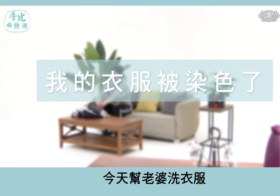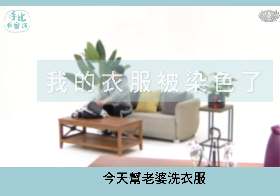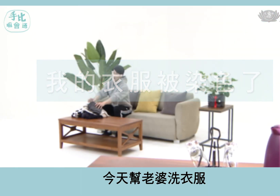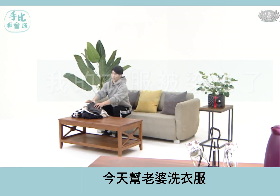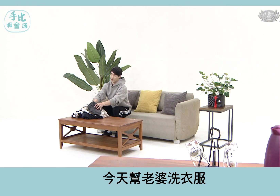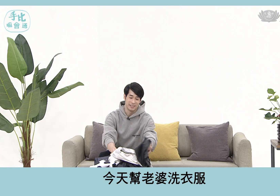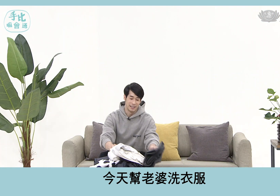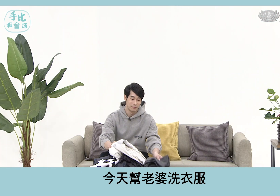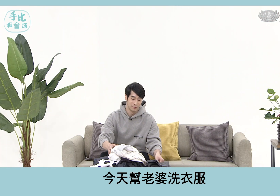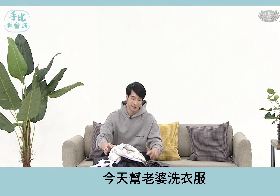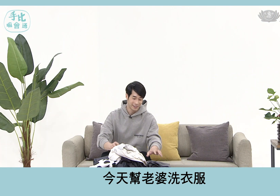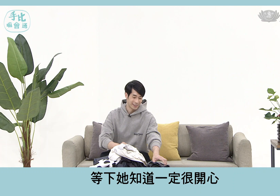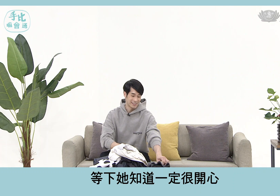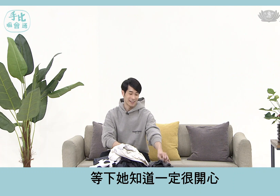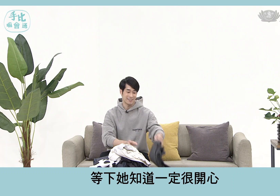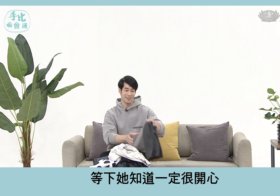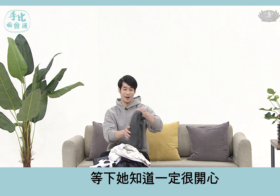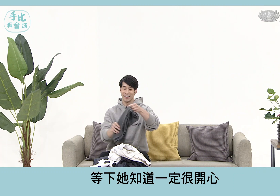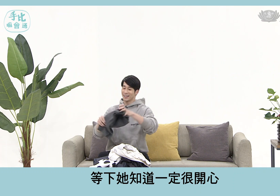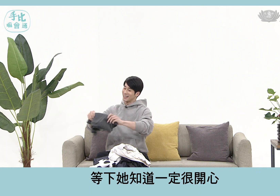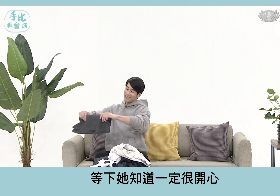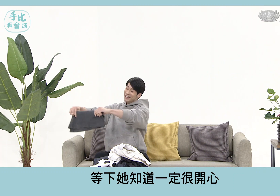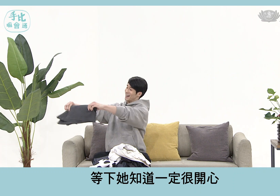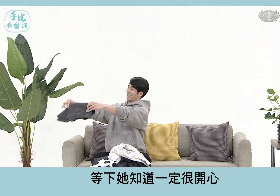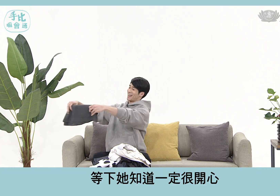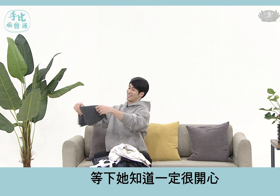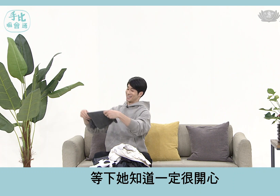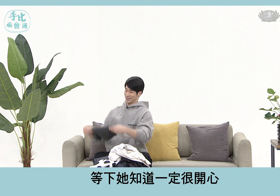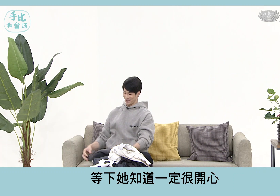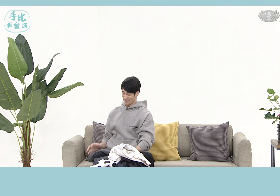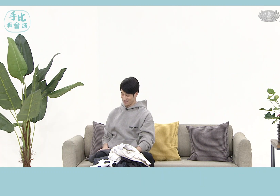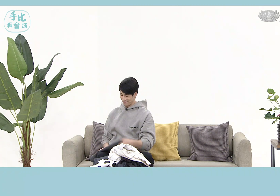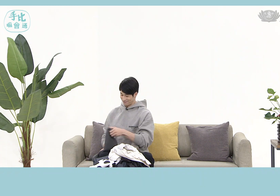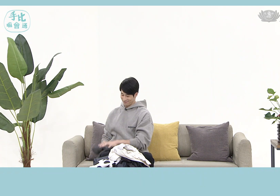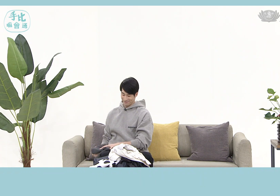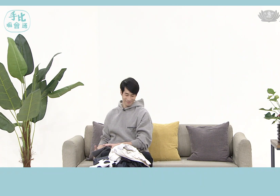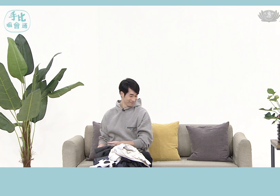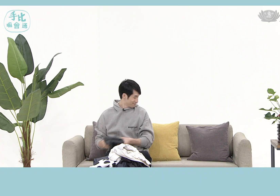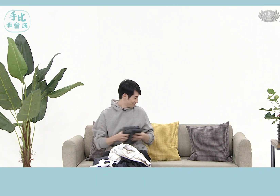今天帮老婆洗衣服，等一下知道一定很开心。